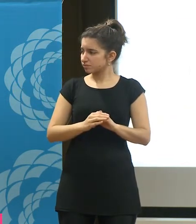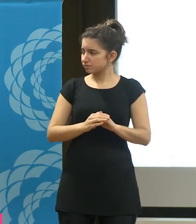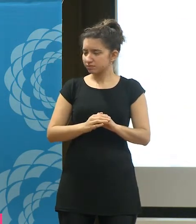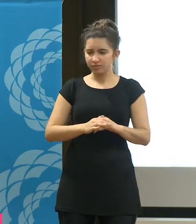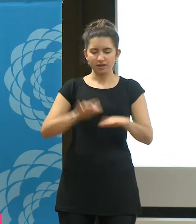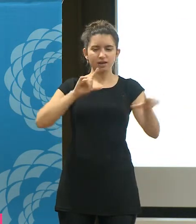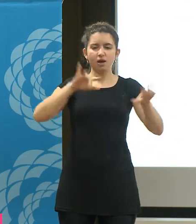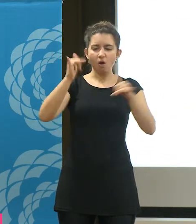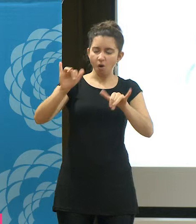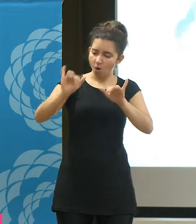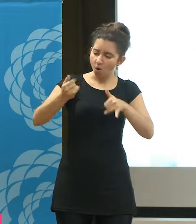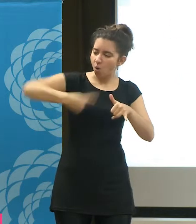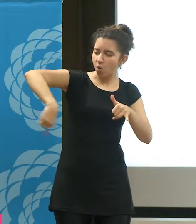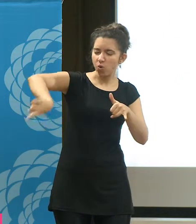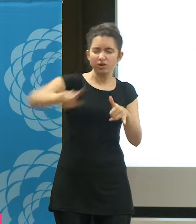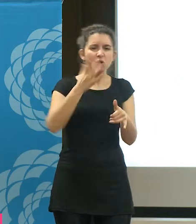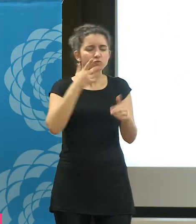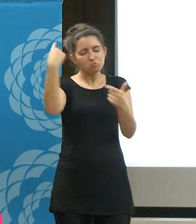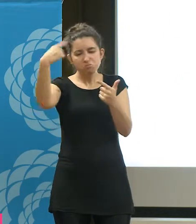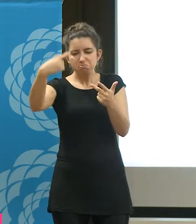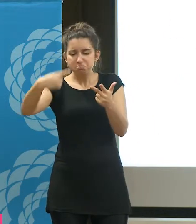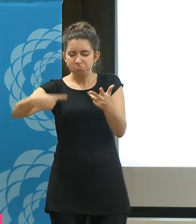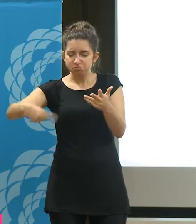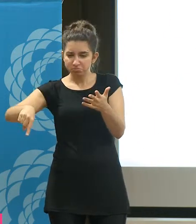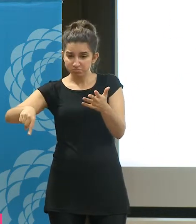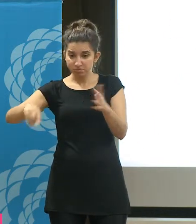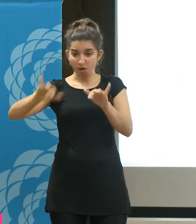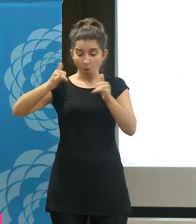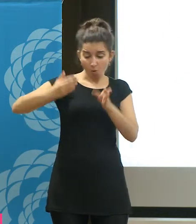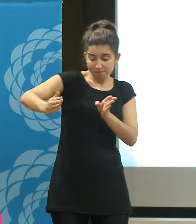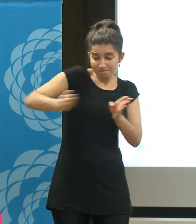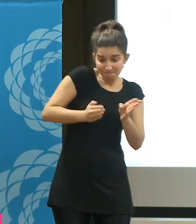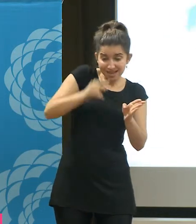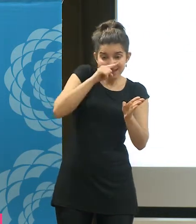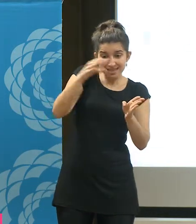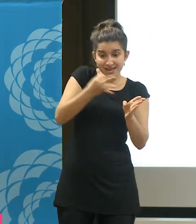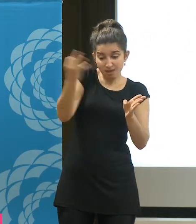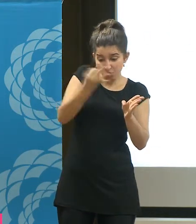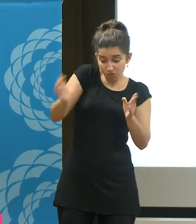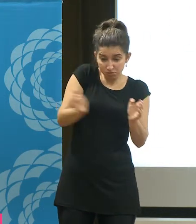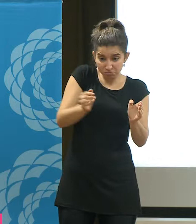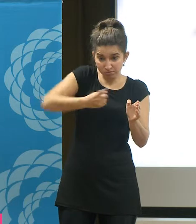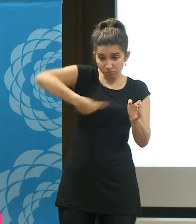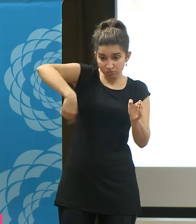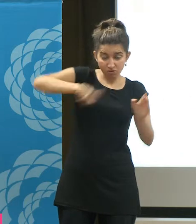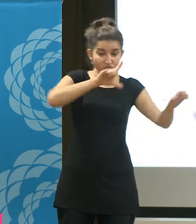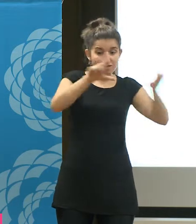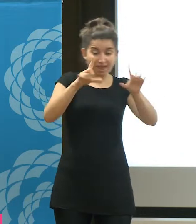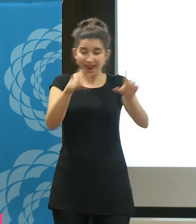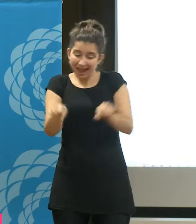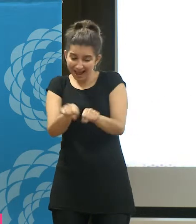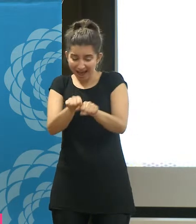de consumo está ligada, obviamente, al hecho de que el 70% de los estudiantes consultados tenían en su casa televisión